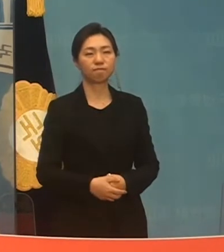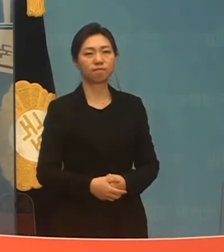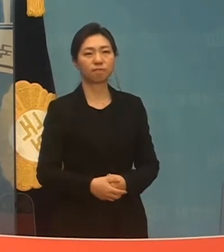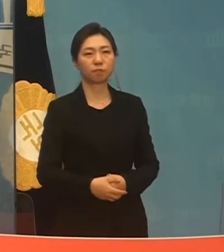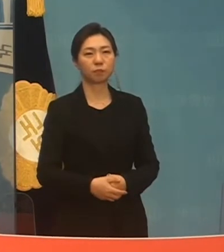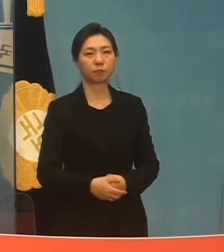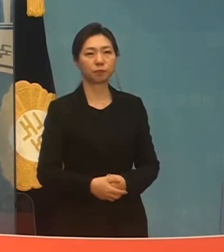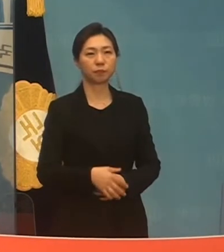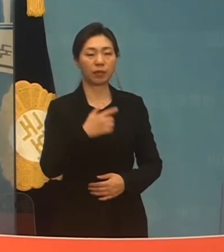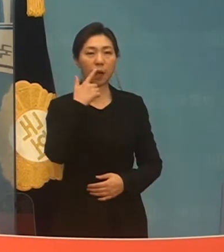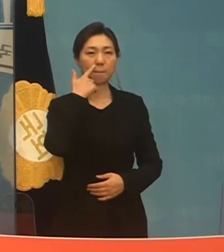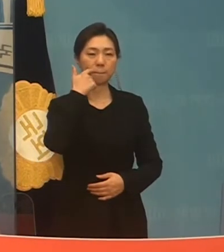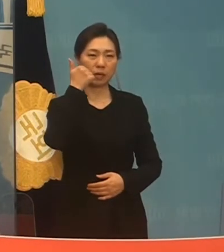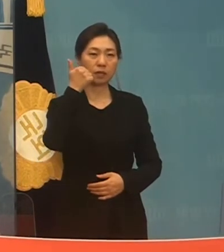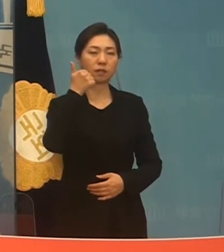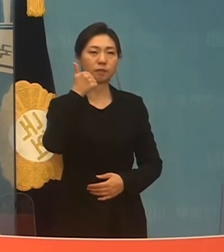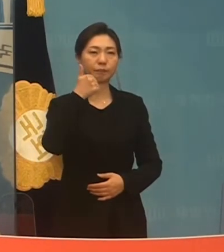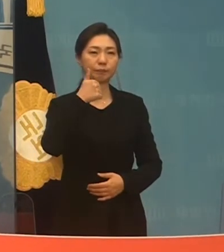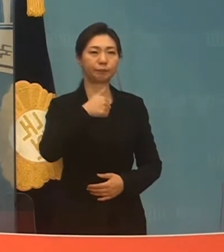아비.